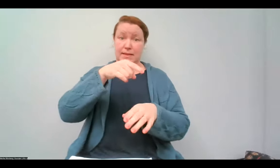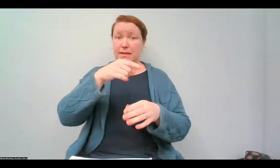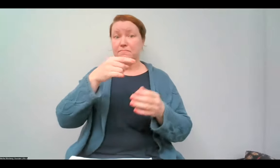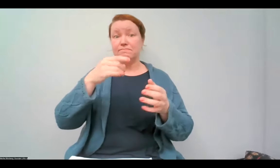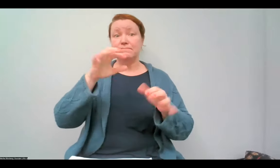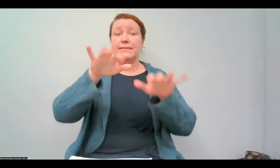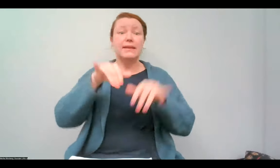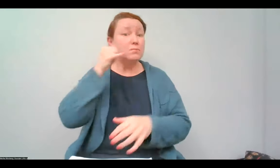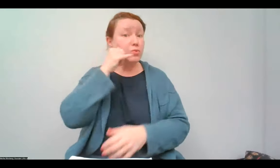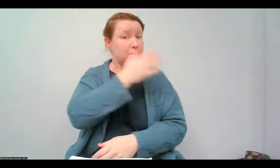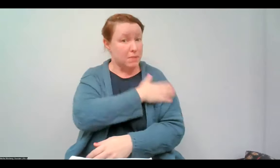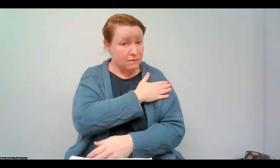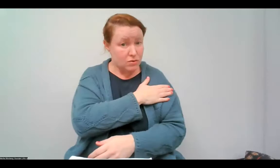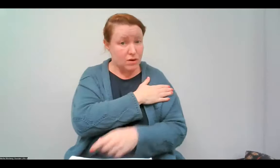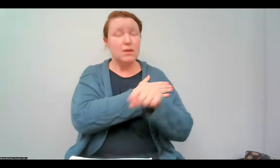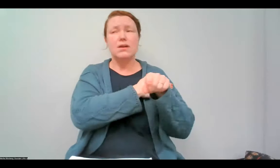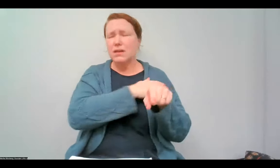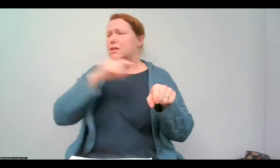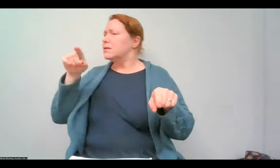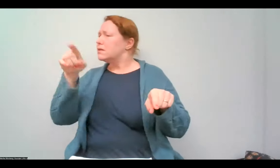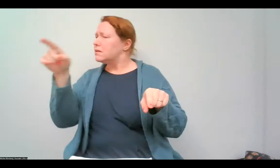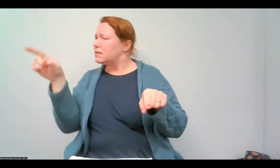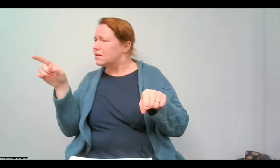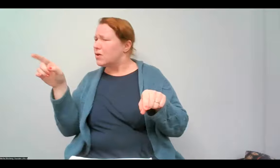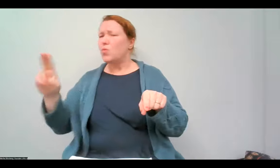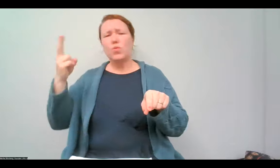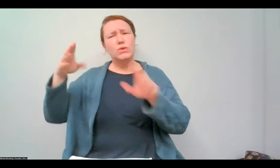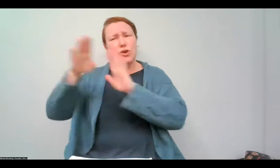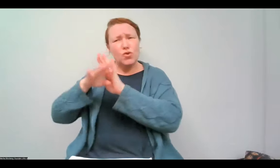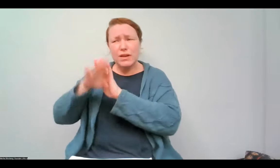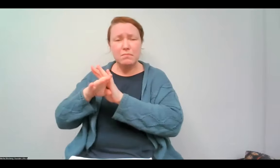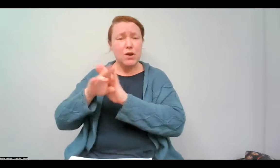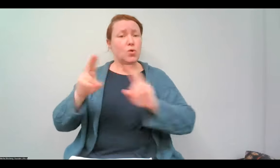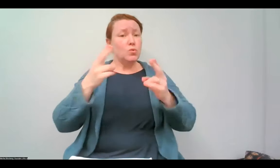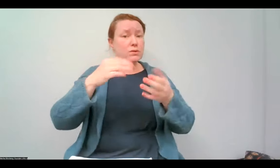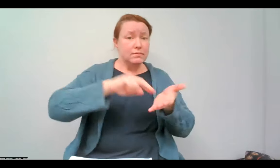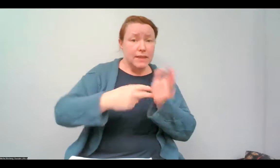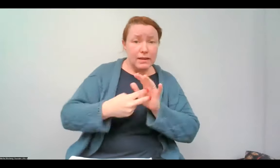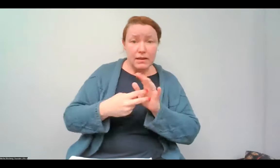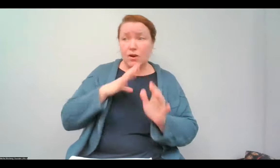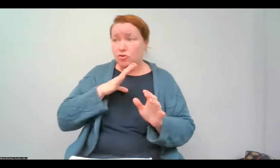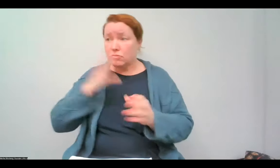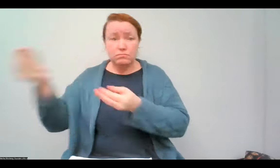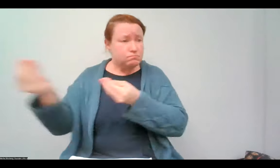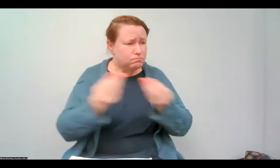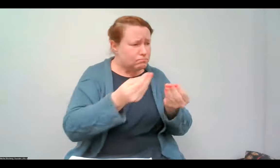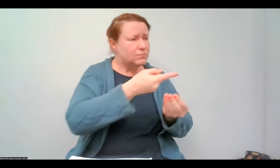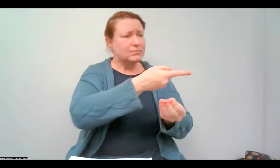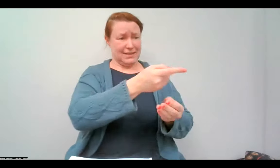eli tätä nykypalvelua arvioita ja ohjata, kuka nyt käyttävät tekstipuhelinpalvelua, ja pohtia sitten näitä